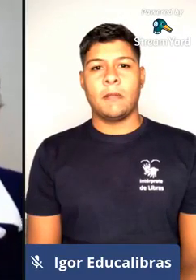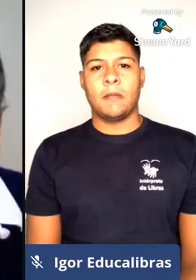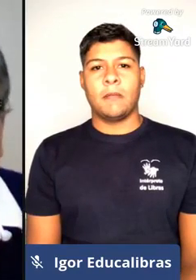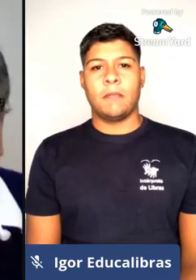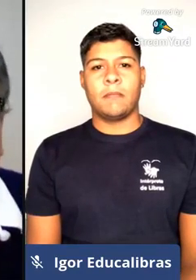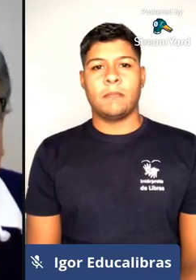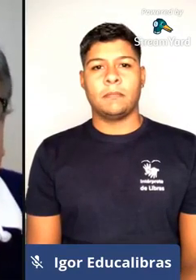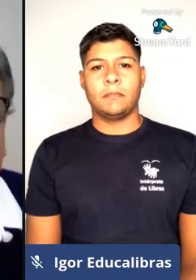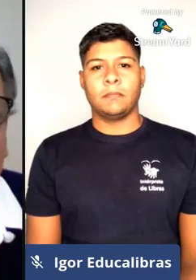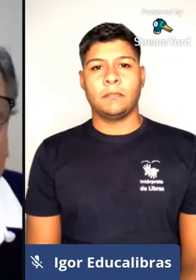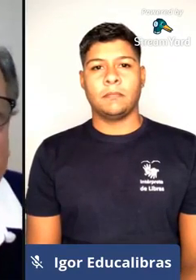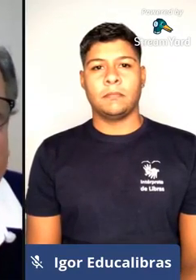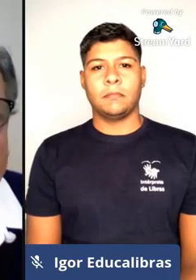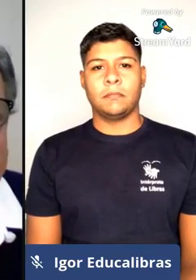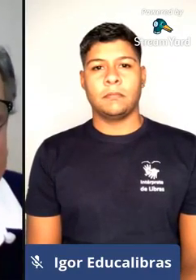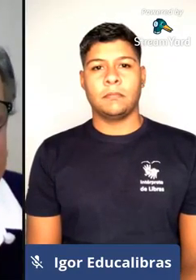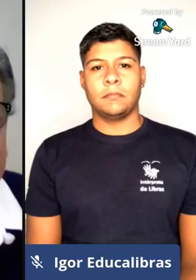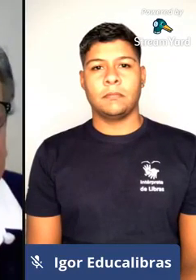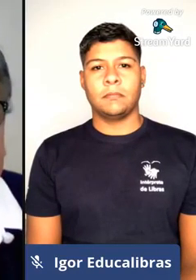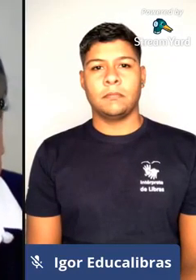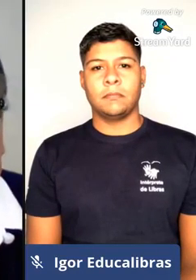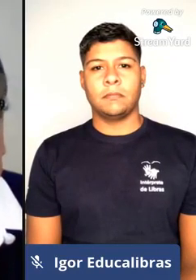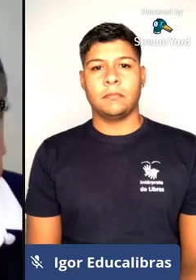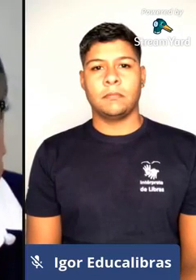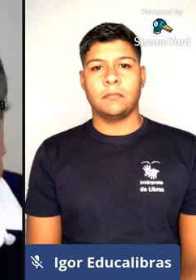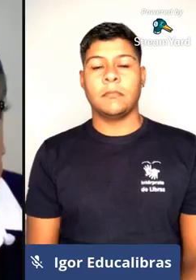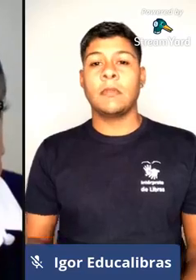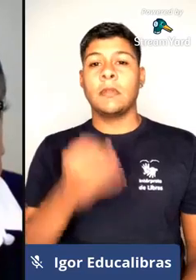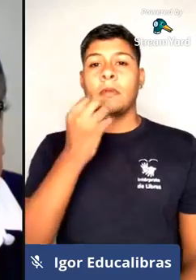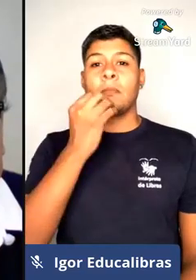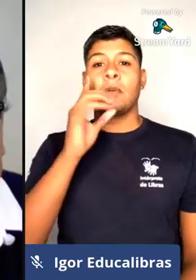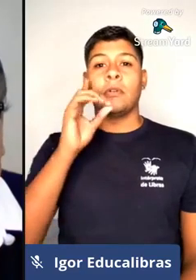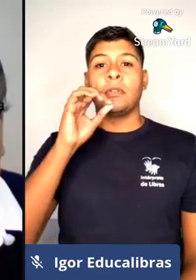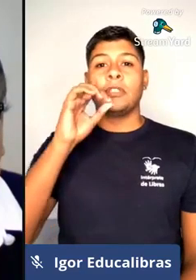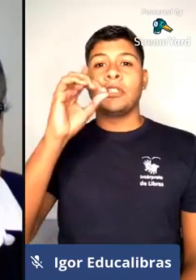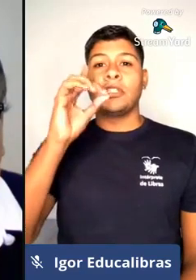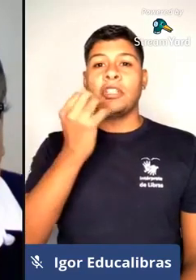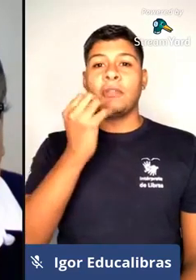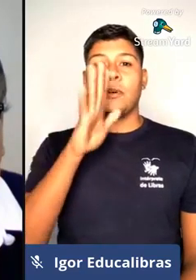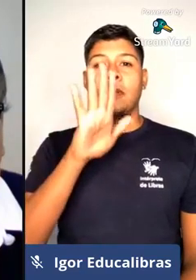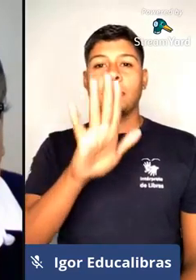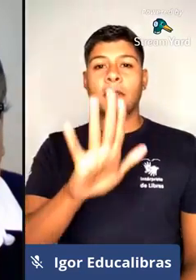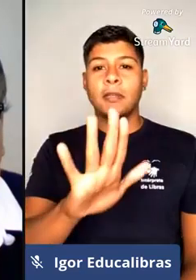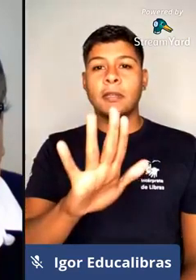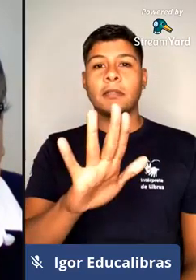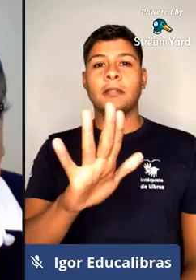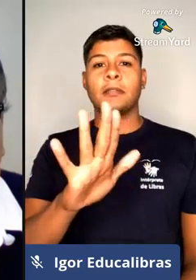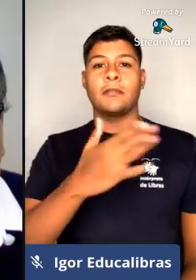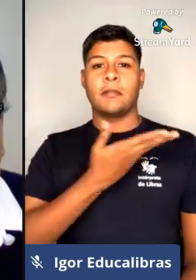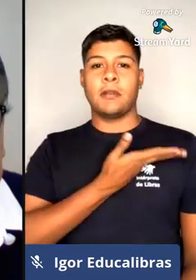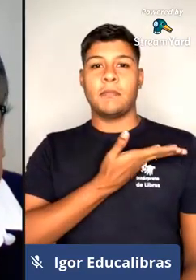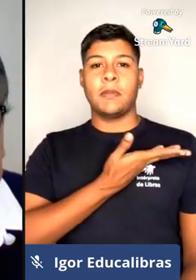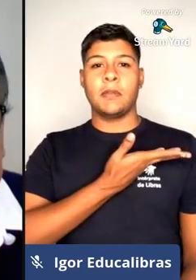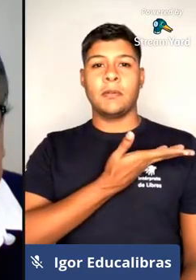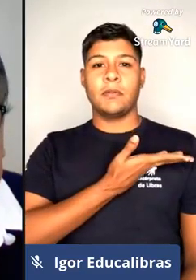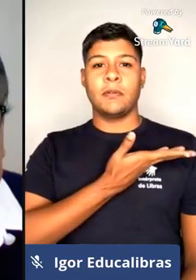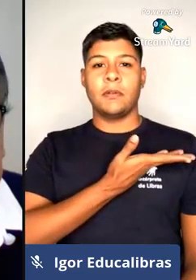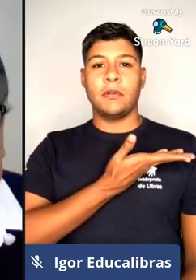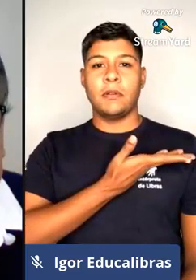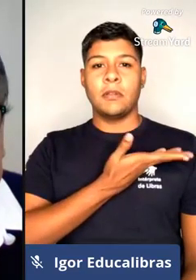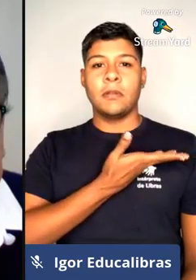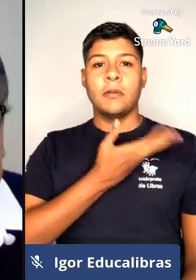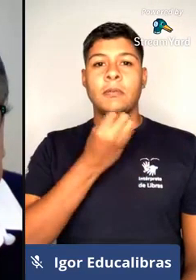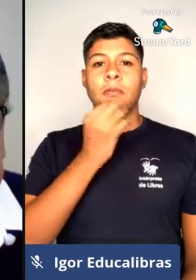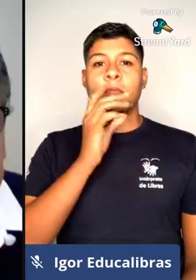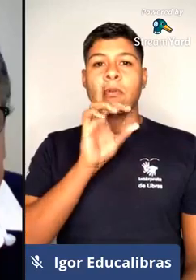E aí? Aí, estamos ao vivo. Bom dia, boa tarde, Bósio, meu querido amigo. Bom dia,